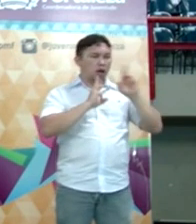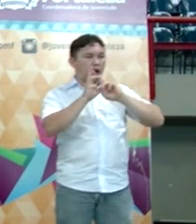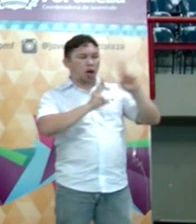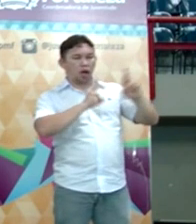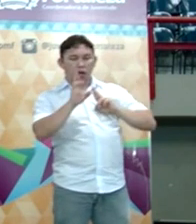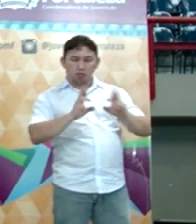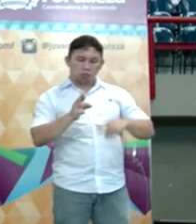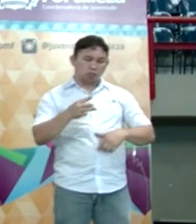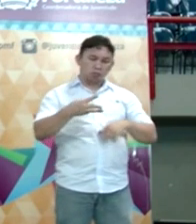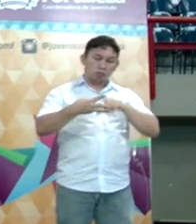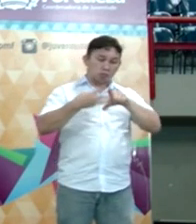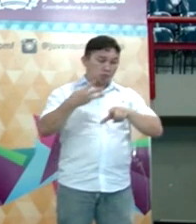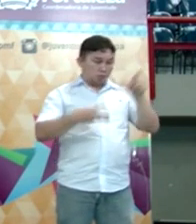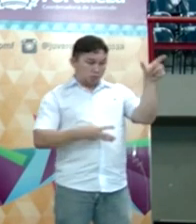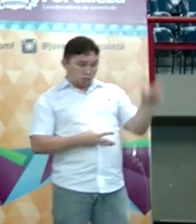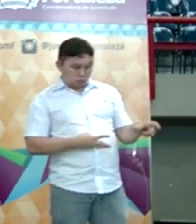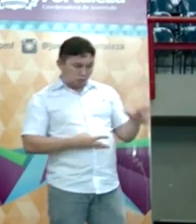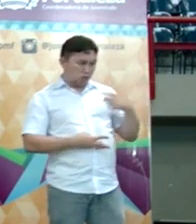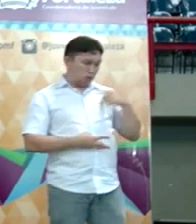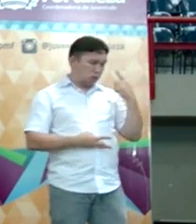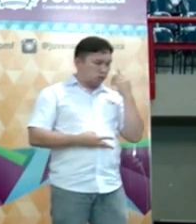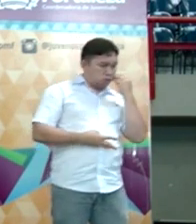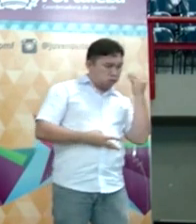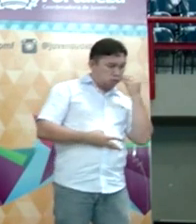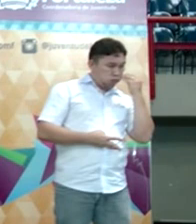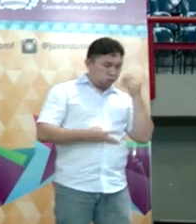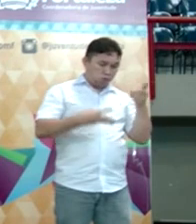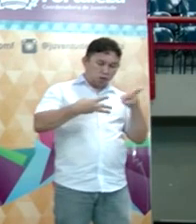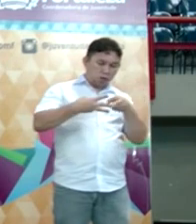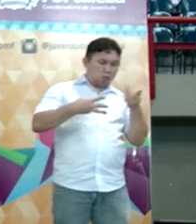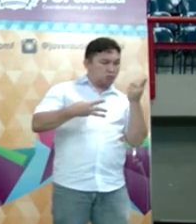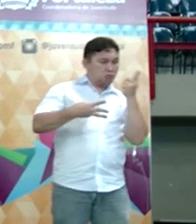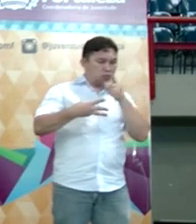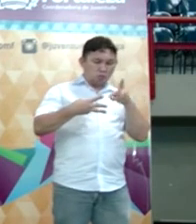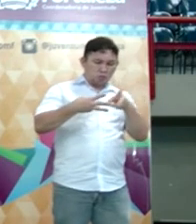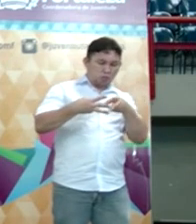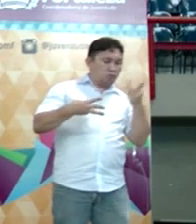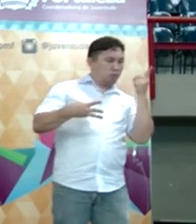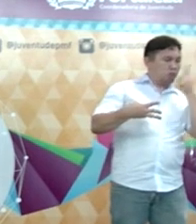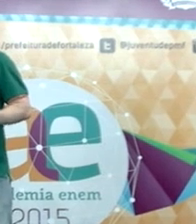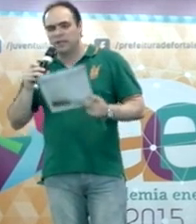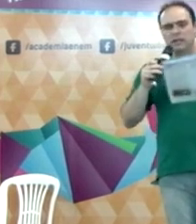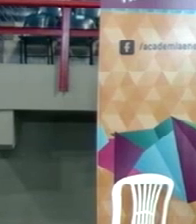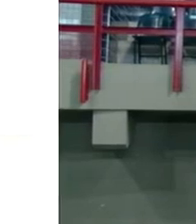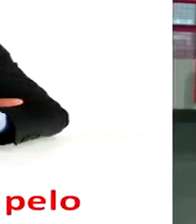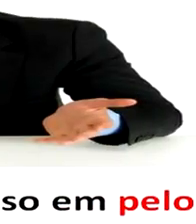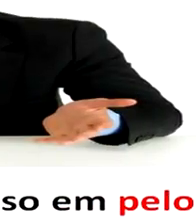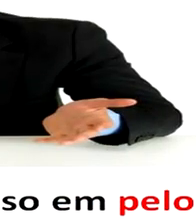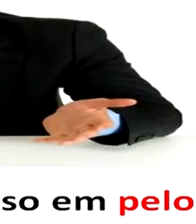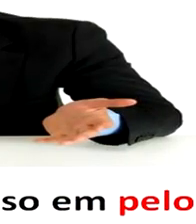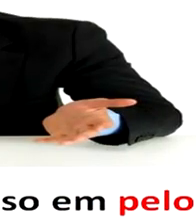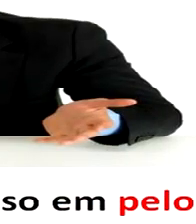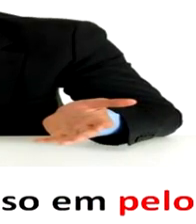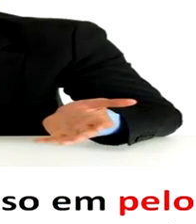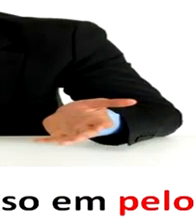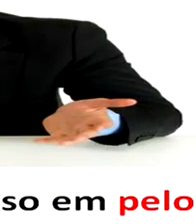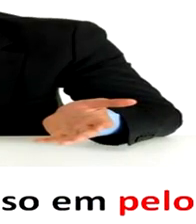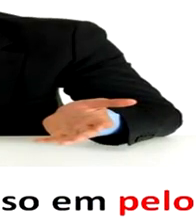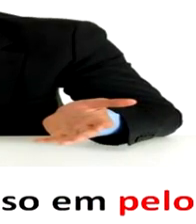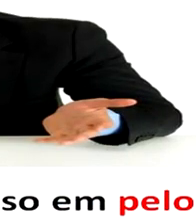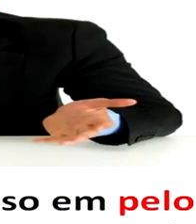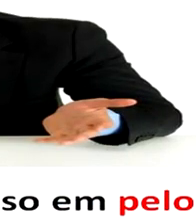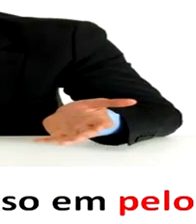entrevista. Se um candidato tiver sucesso em pelo menos 2, marquem isso aí na questão. Se um candidato